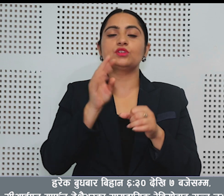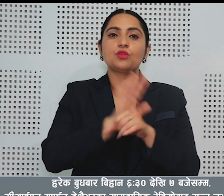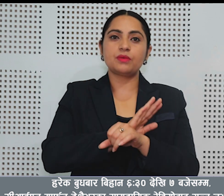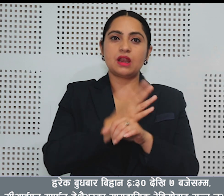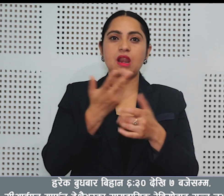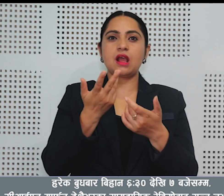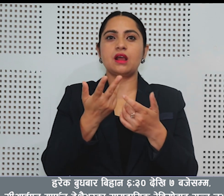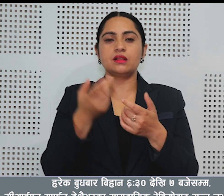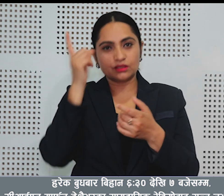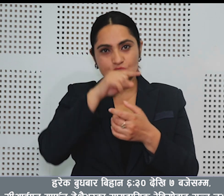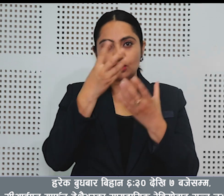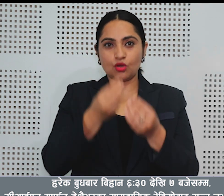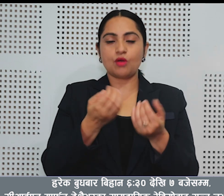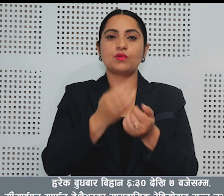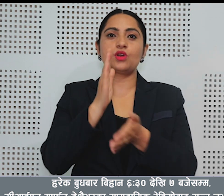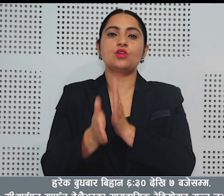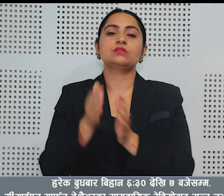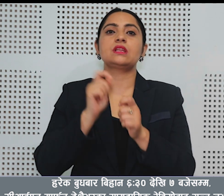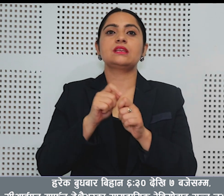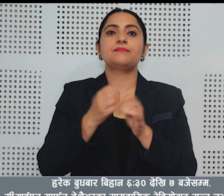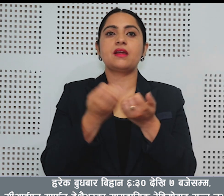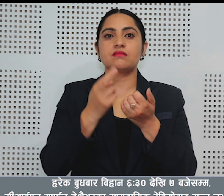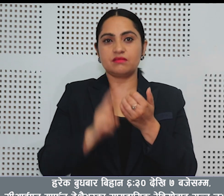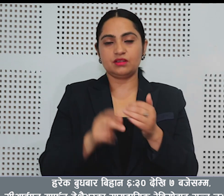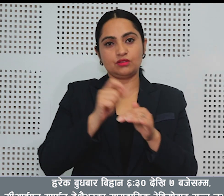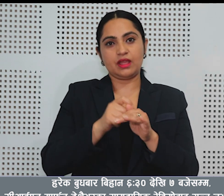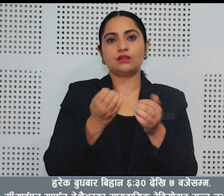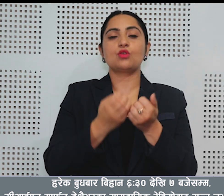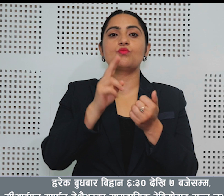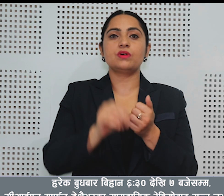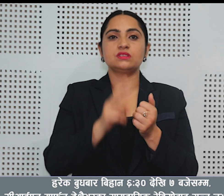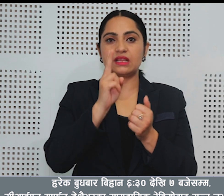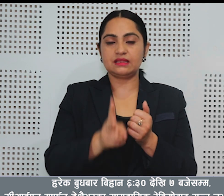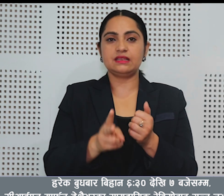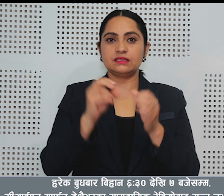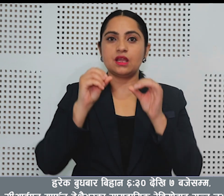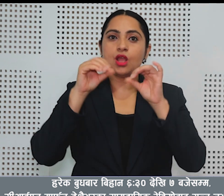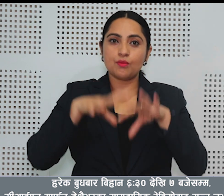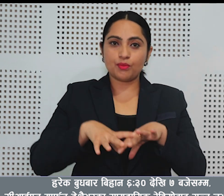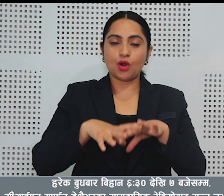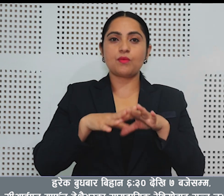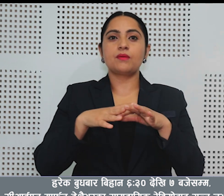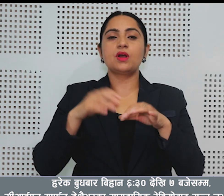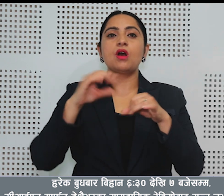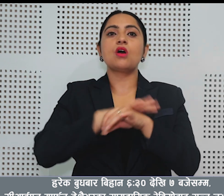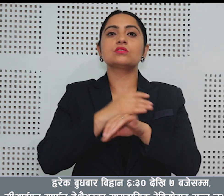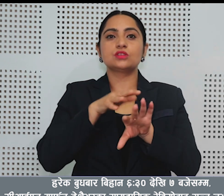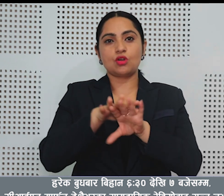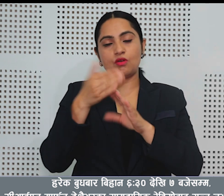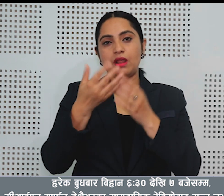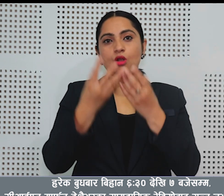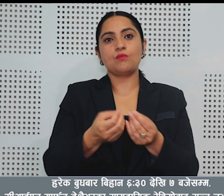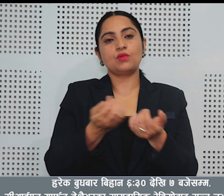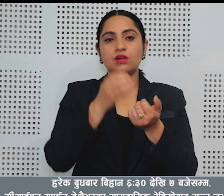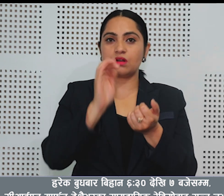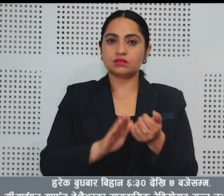हुने क्षति न्यूनीकरण गर्न समेत योजना निर्माण गरी तयारी गर्न सकिन्छ। यसले प्रकोपका प्रतिकूल प्रभावहरूलाई घटाउन